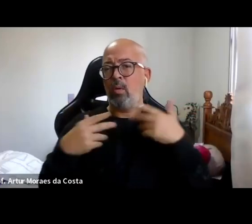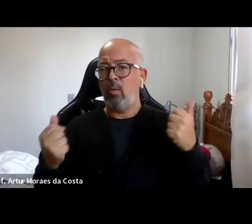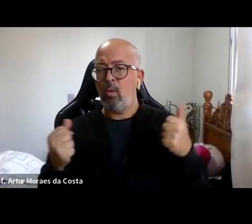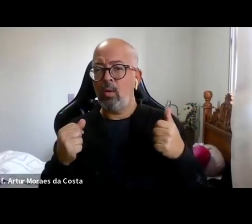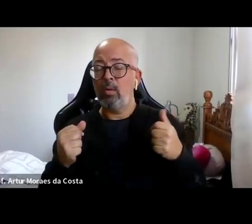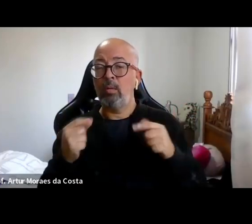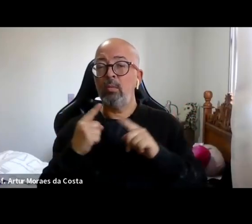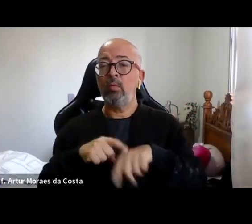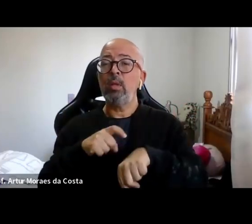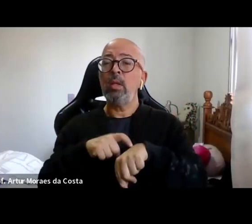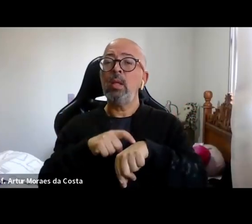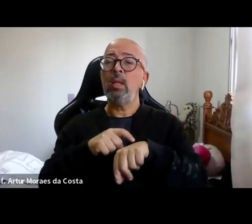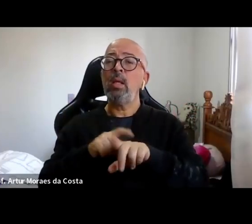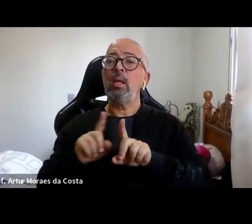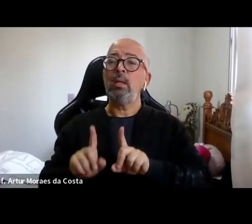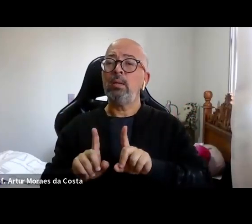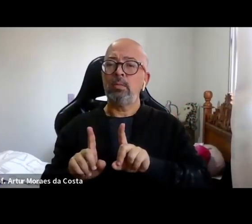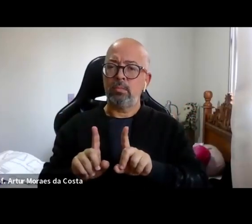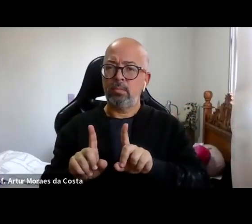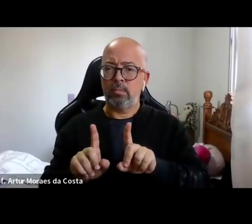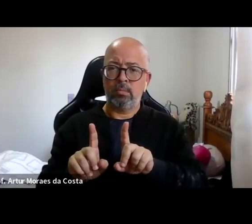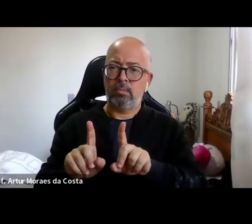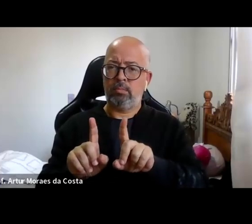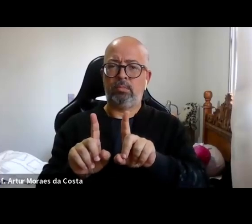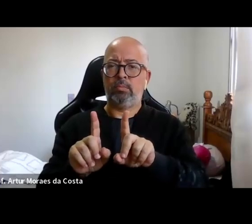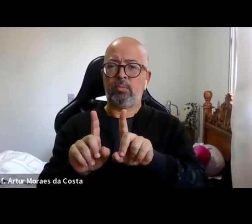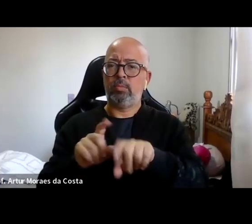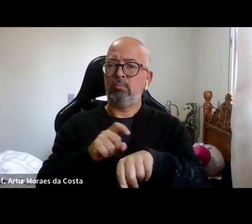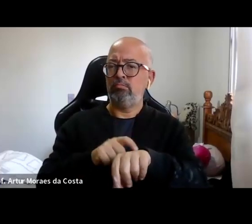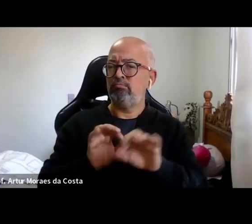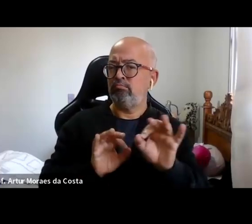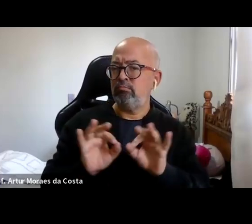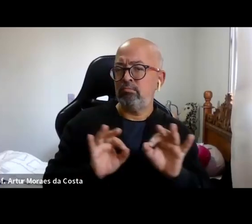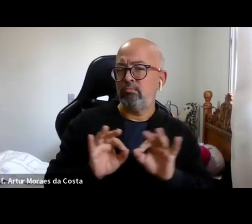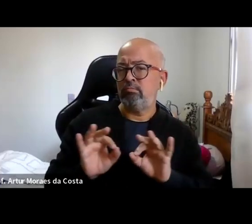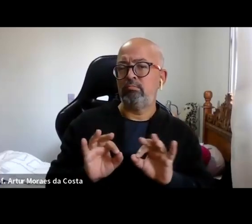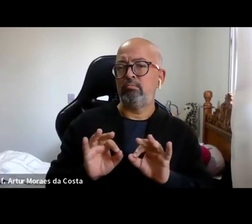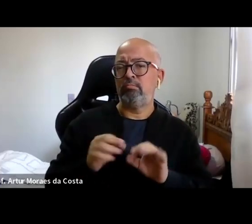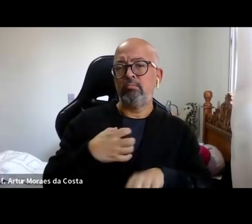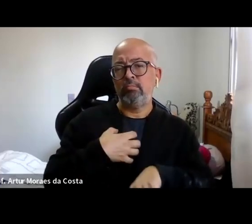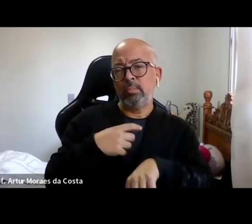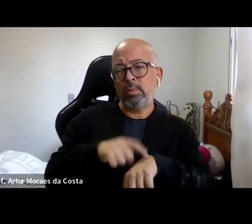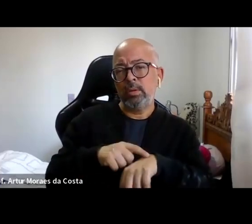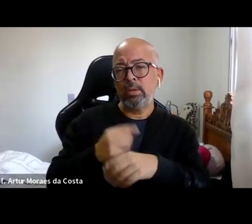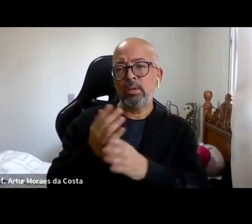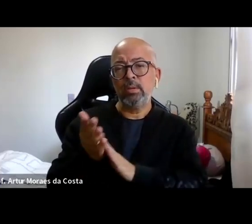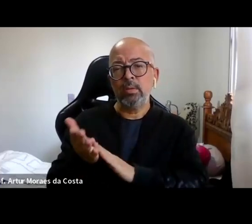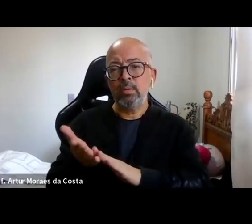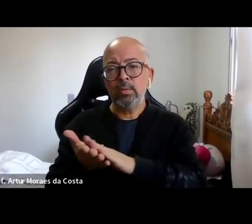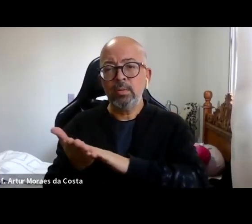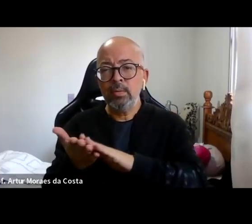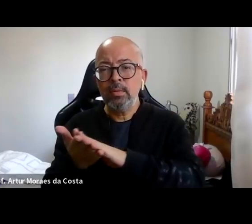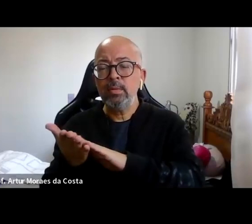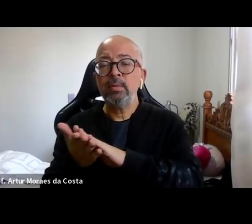en los diferentes sistemas de comunicación a través de un guía intérprete eh que que se